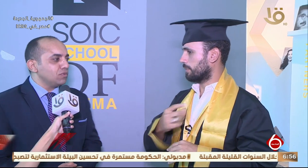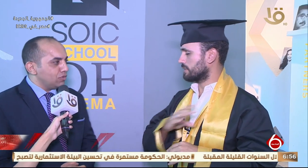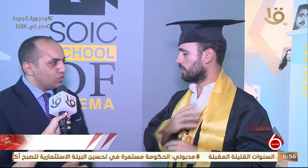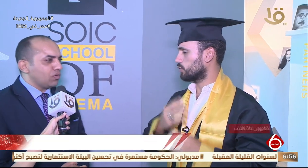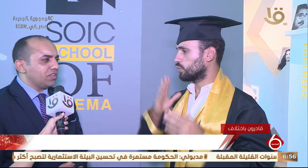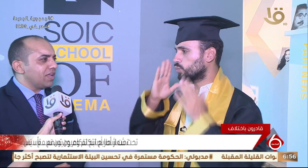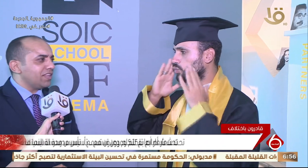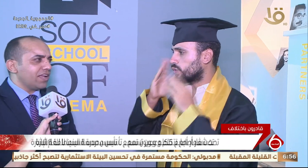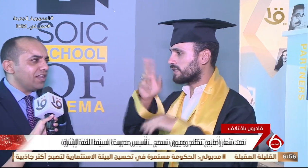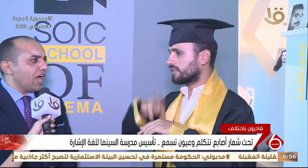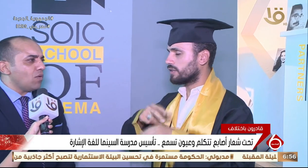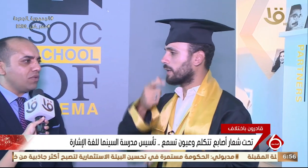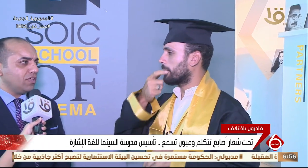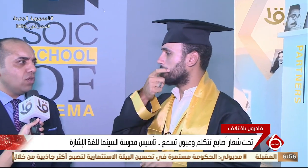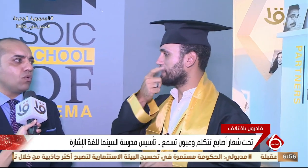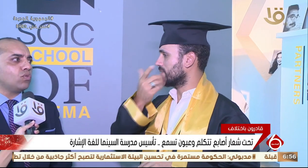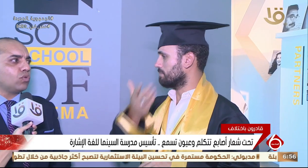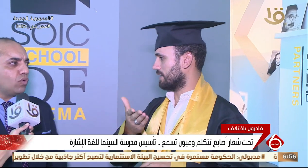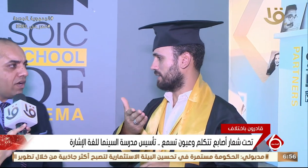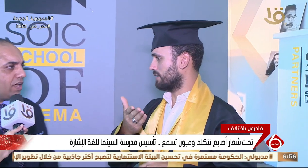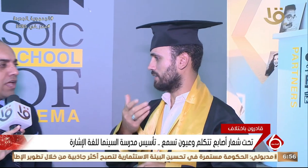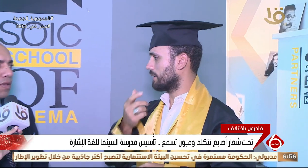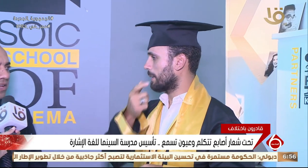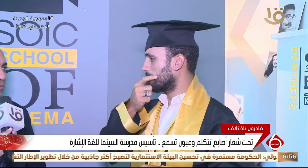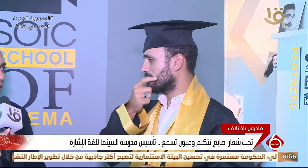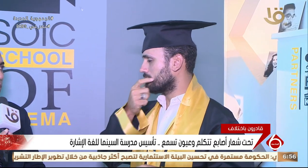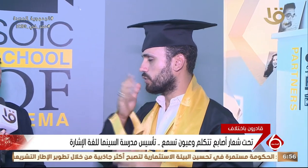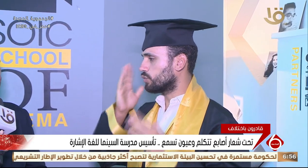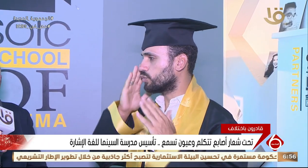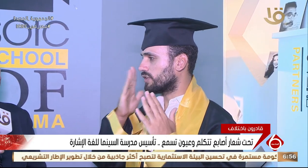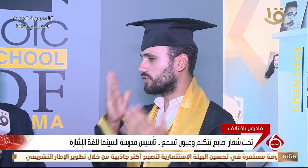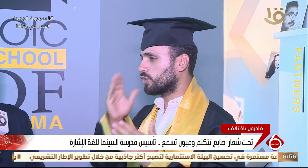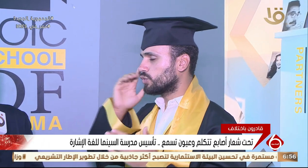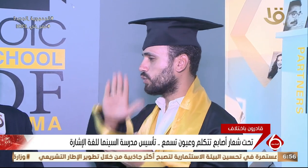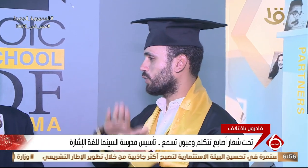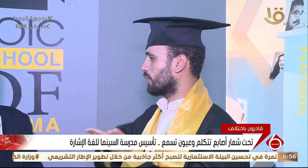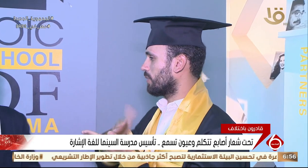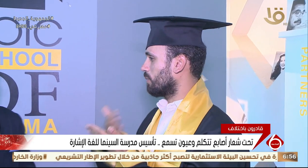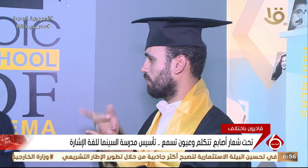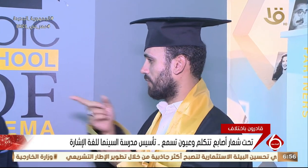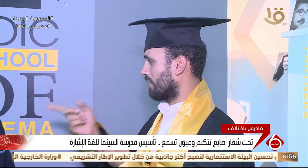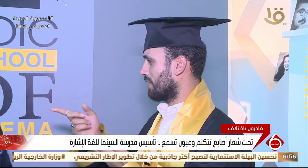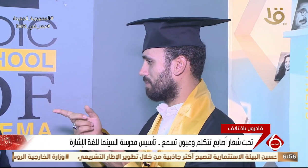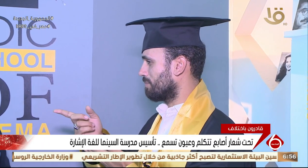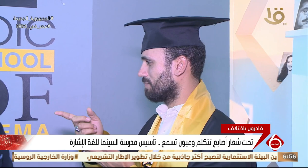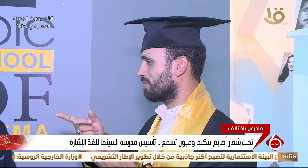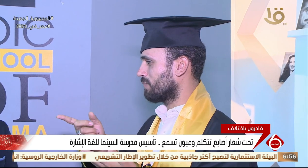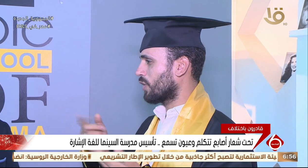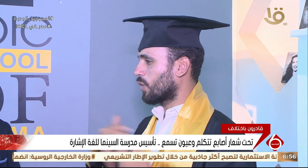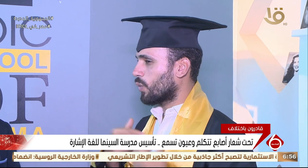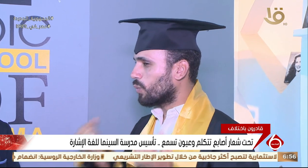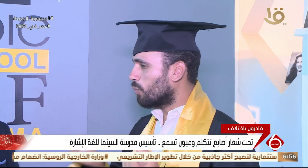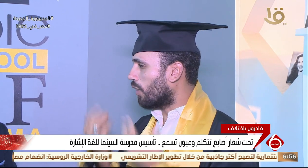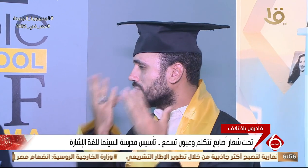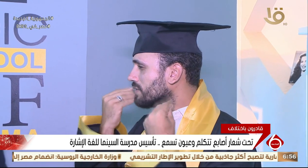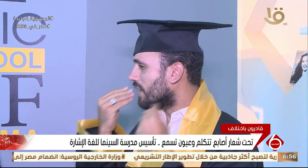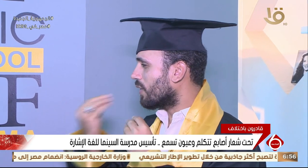شكري كتير جدا جدا قوي قوي والدكتوره بسمه دكتوره ابتسام ومترجمين الاشاره اللي كانوا معنا شكرا